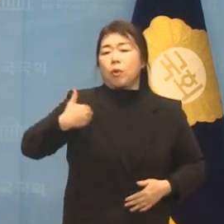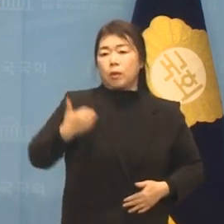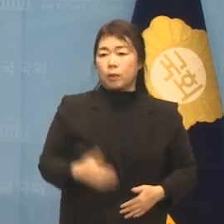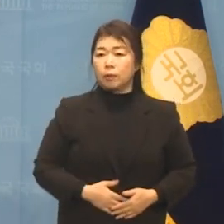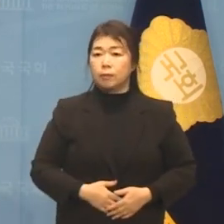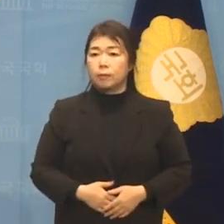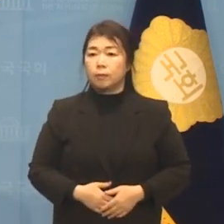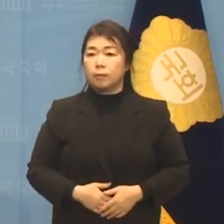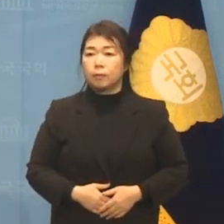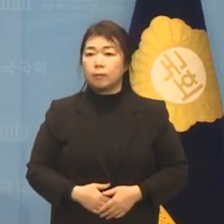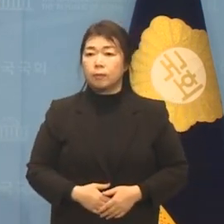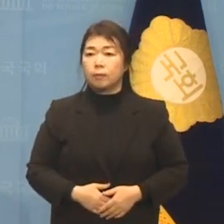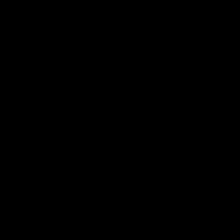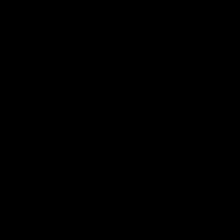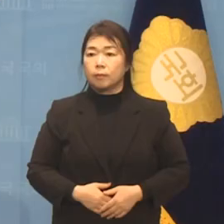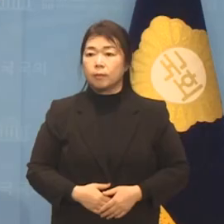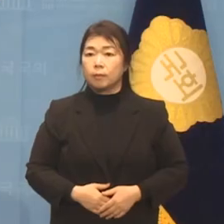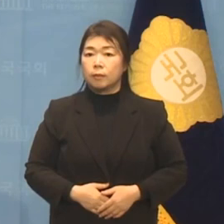형편입니다.